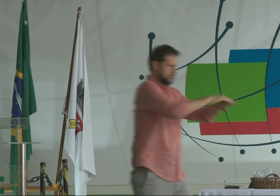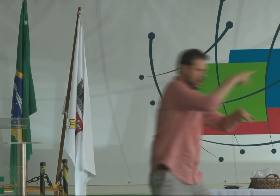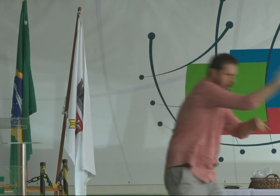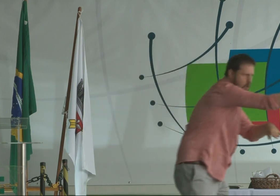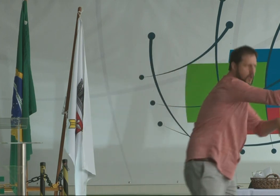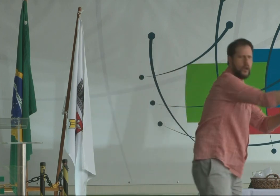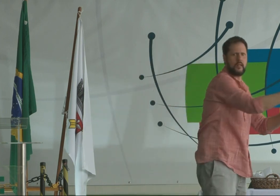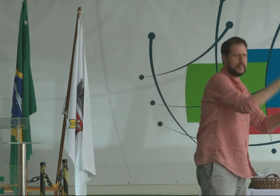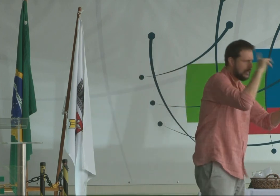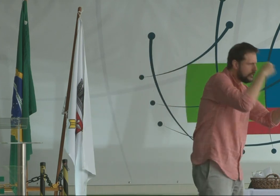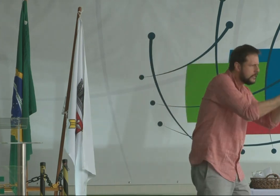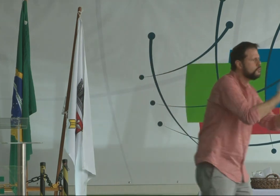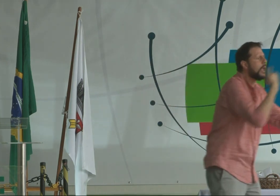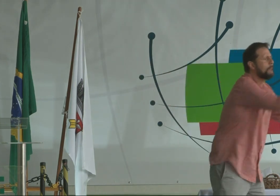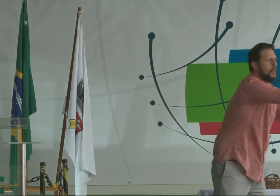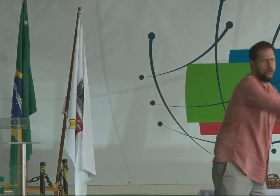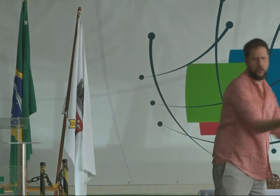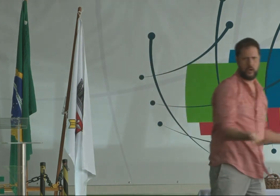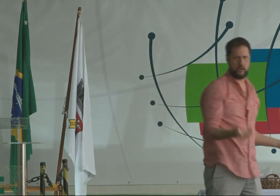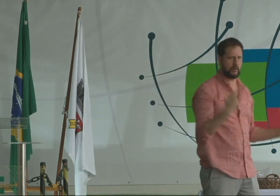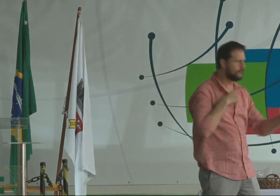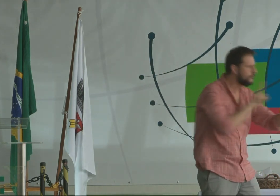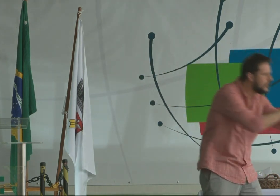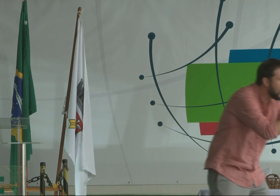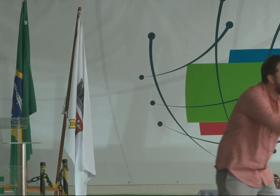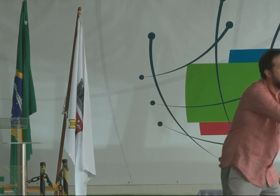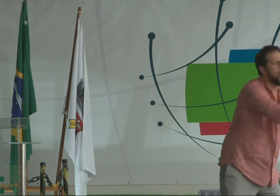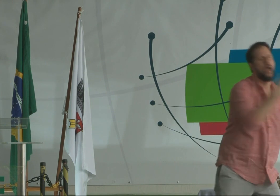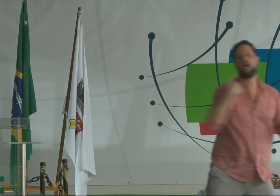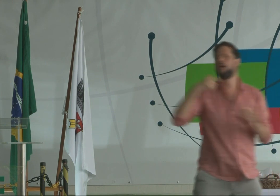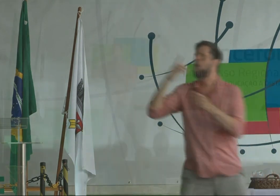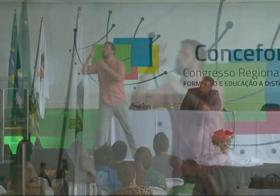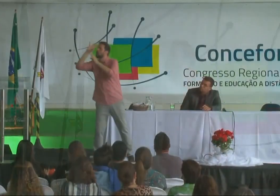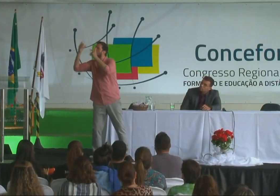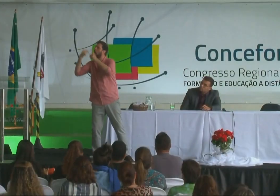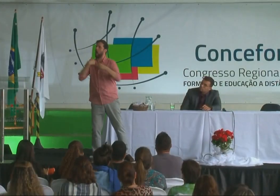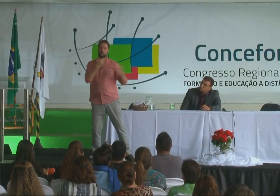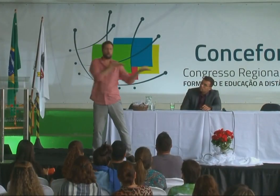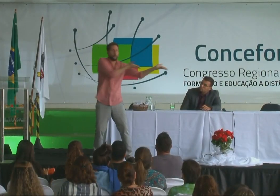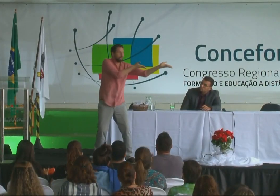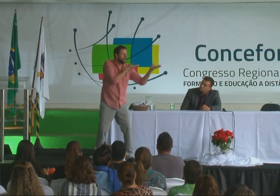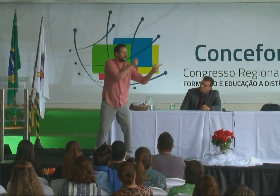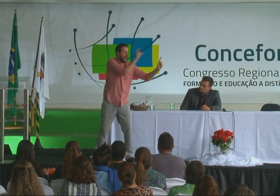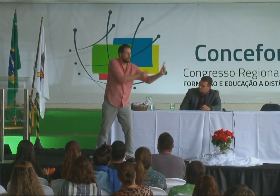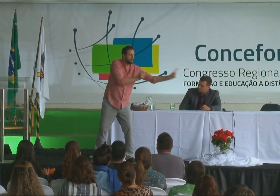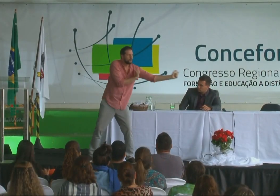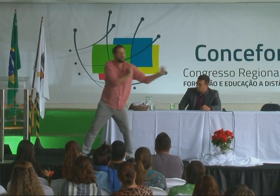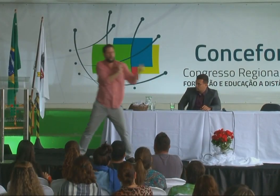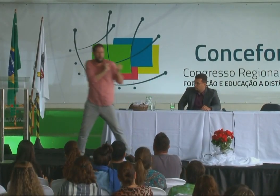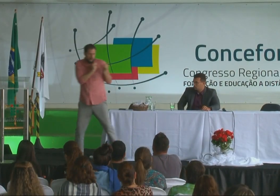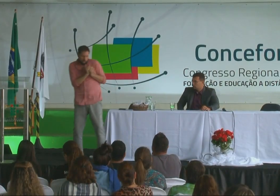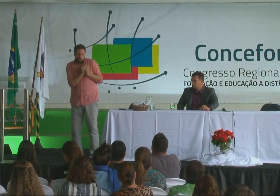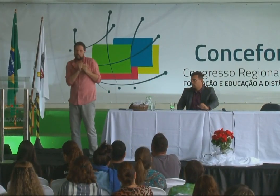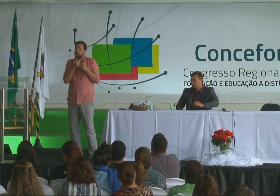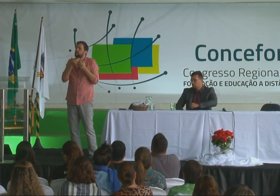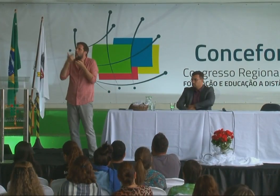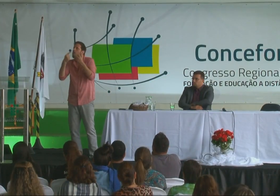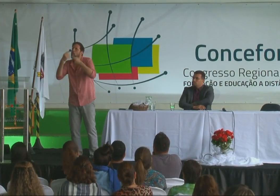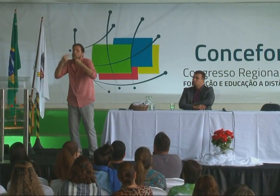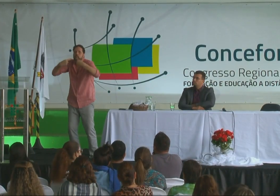ou não. Eles também têm que opinar. Eles decidem que eles vivem assim. gente vai, ó, realmente, vamos convidar eles. Ó, vamos juntos,